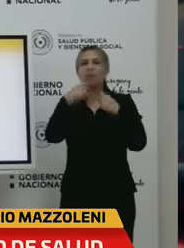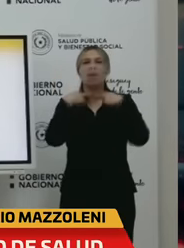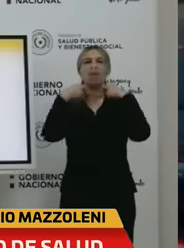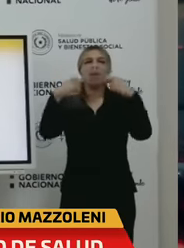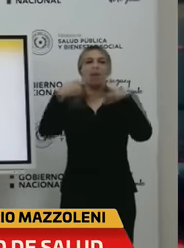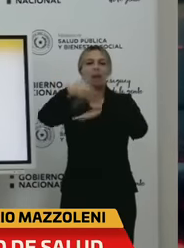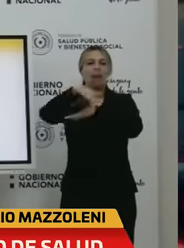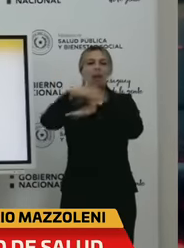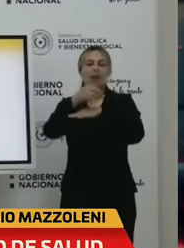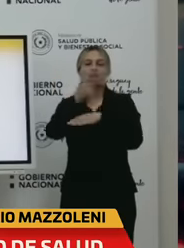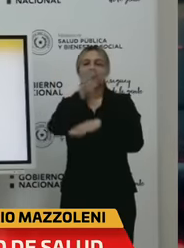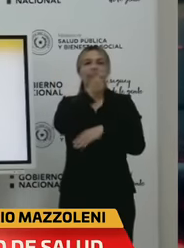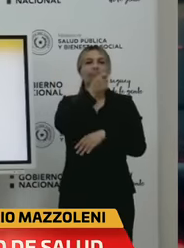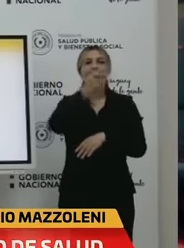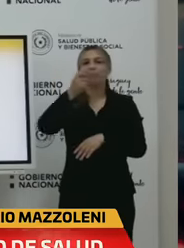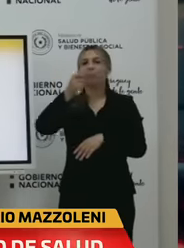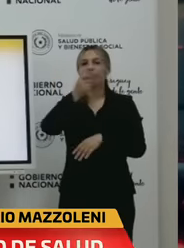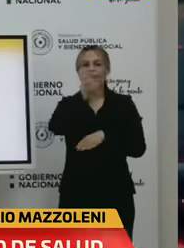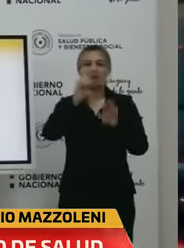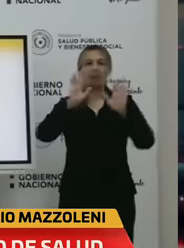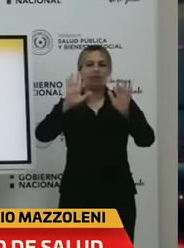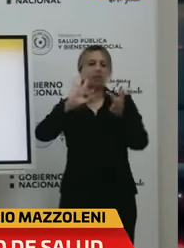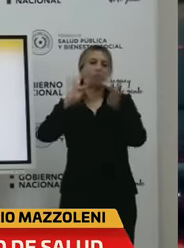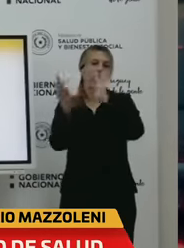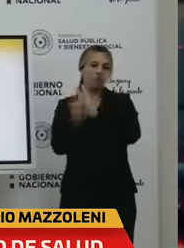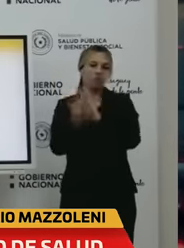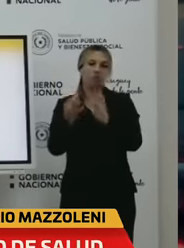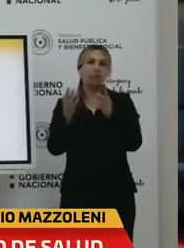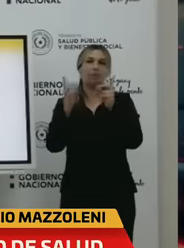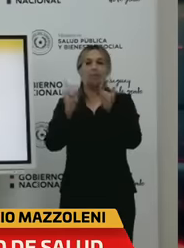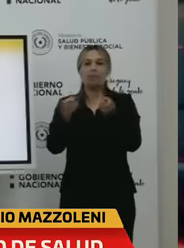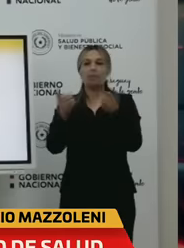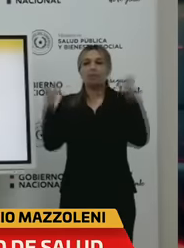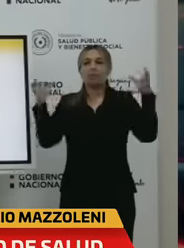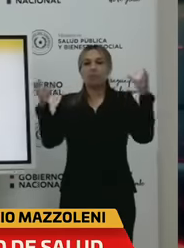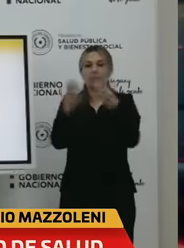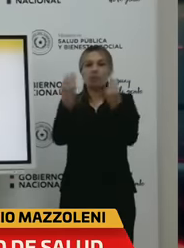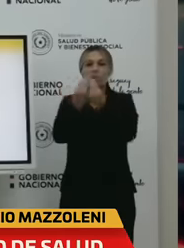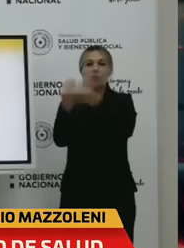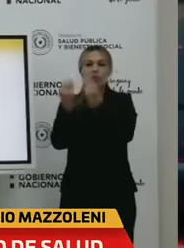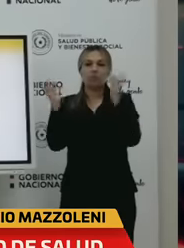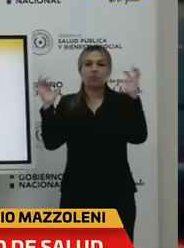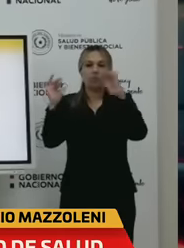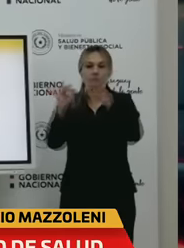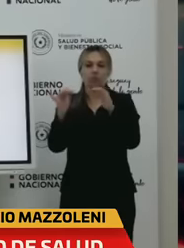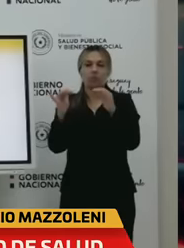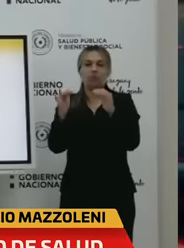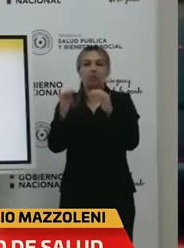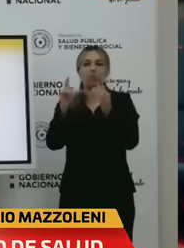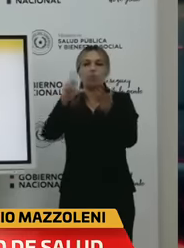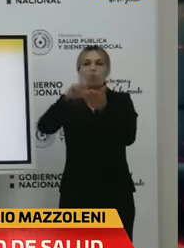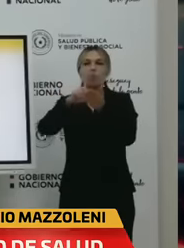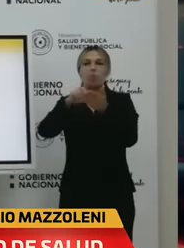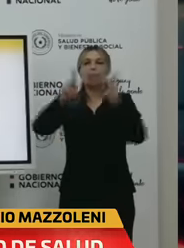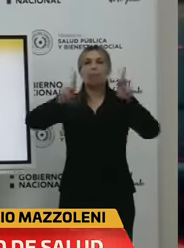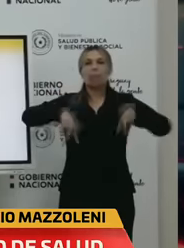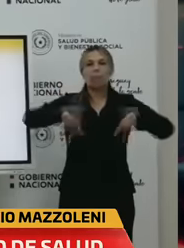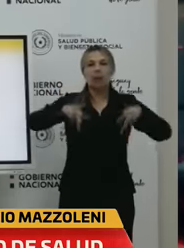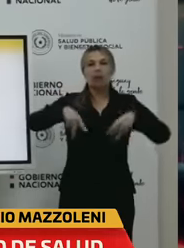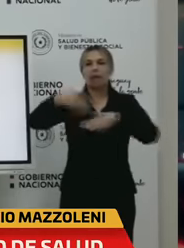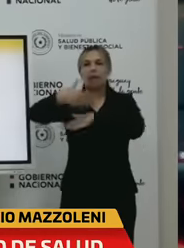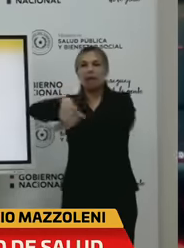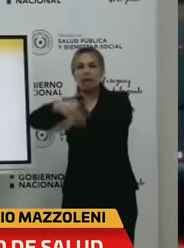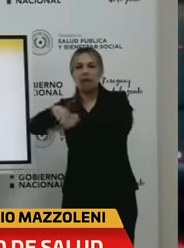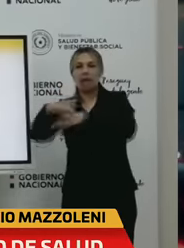conducta, tratar de también evitar las aglomeraciones importantes en lugares públicos,